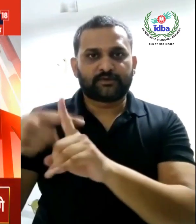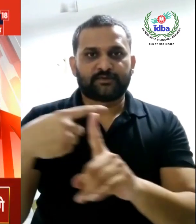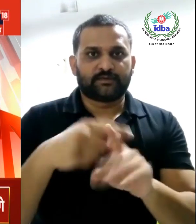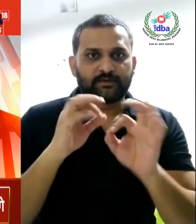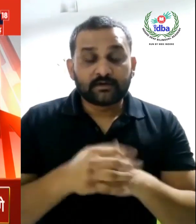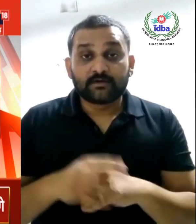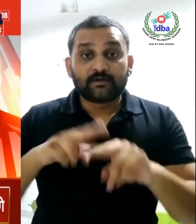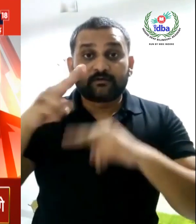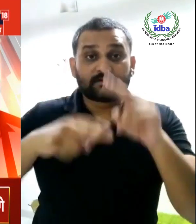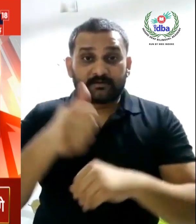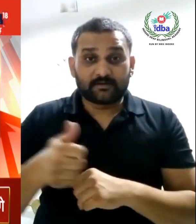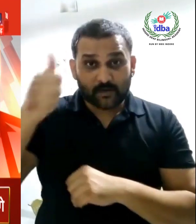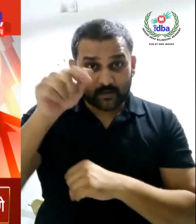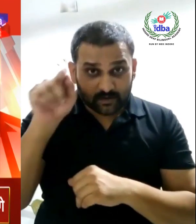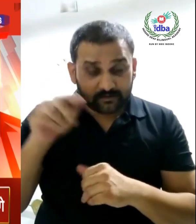कारखाना मालिक